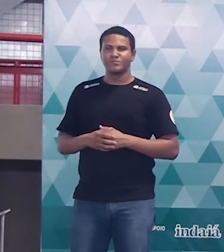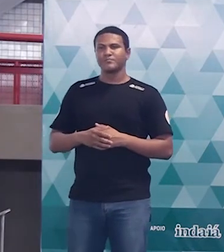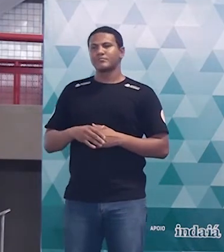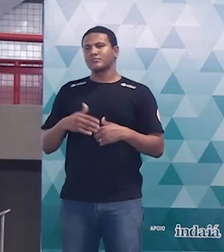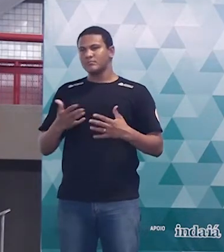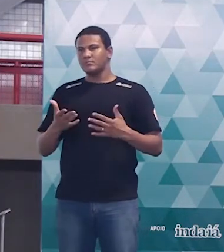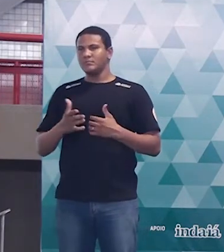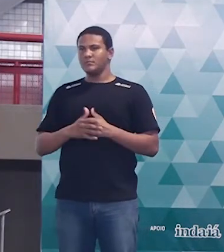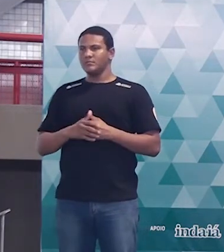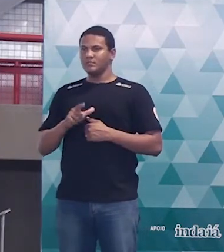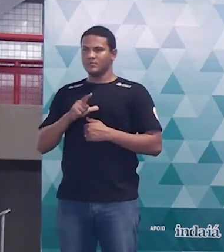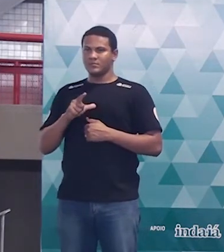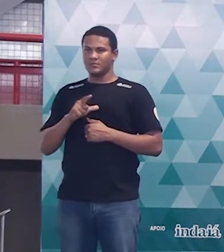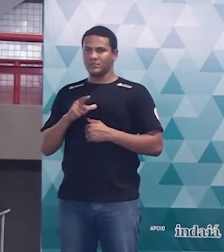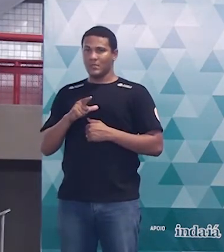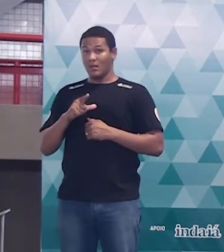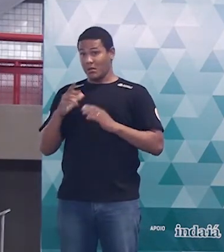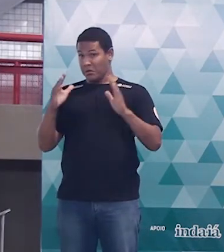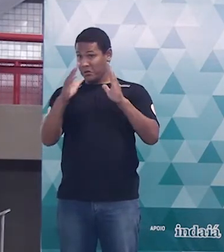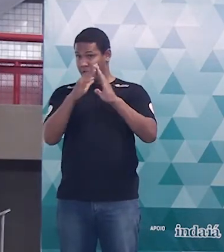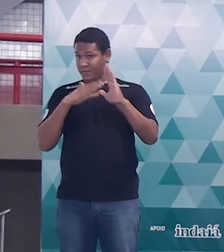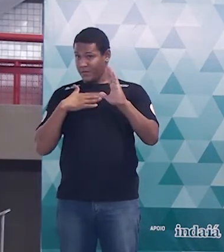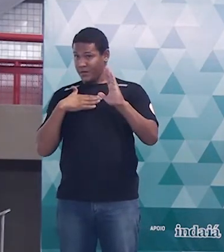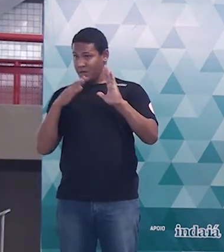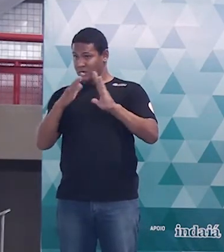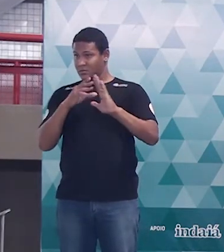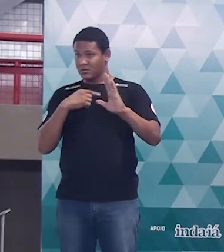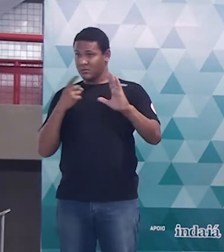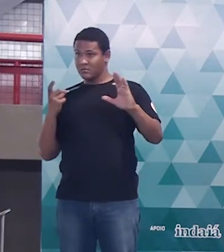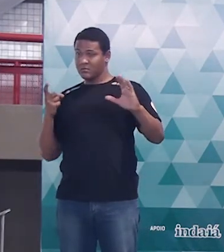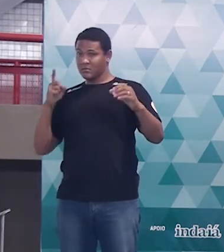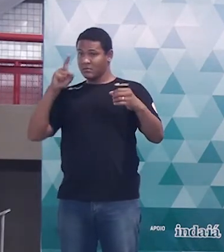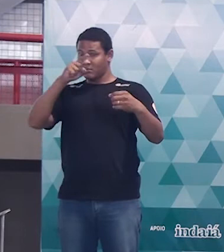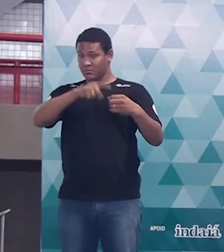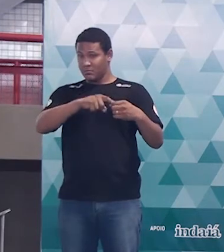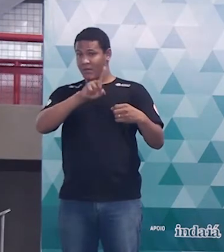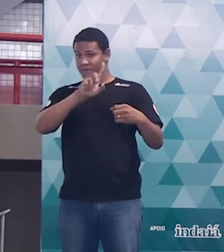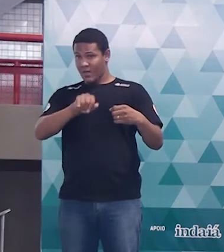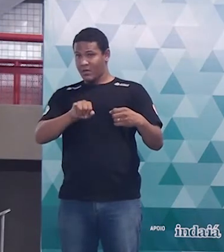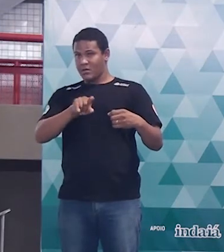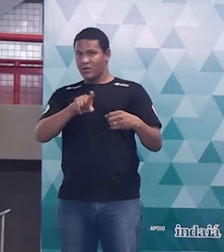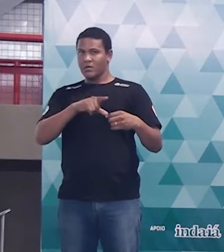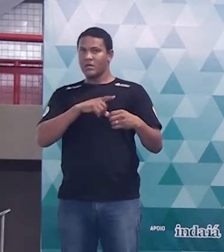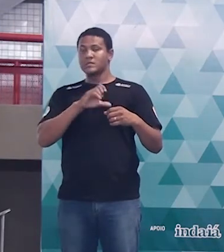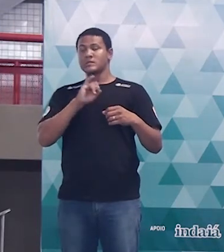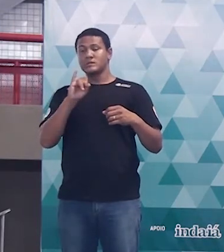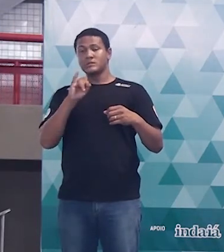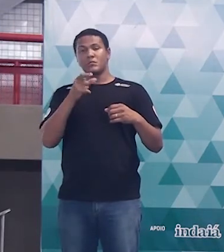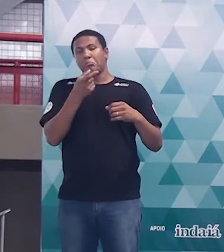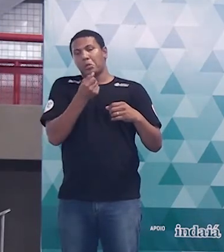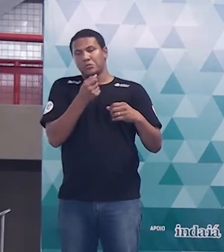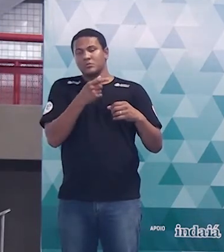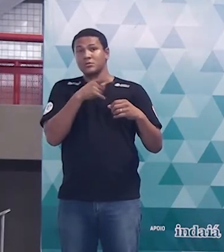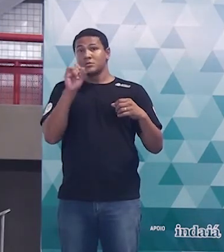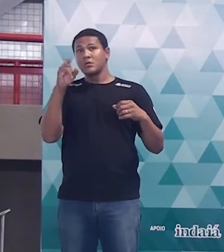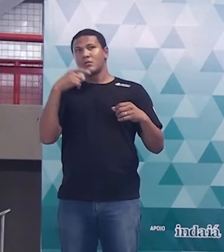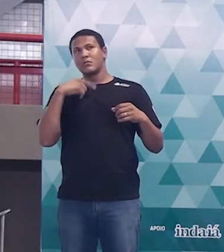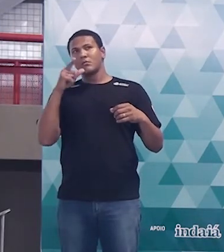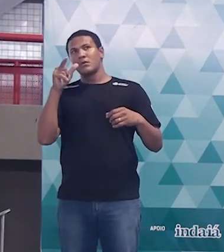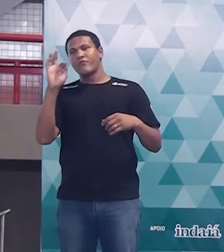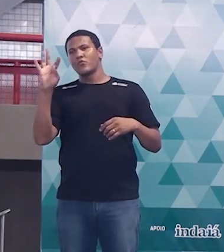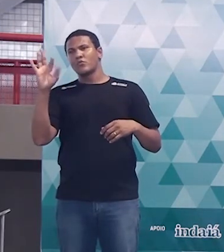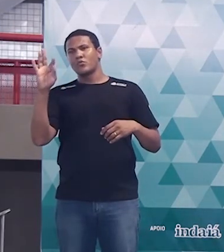Se eu for para Cancas House, o preço vai ser 1. Se eu quiser ir à Praia do Futuro, daqui lá é mais ou